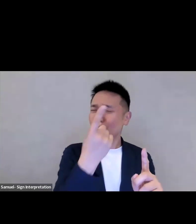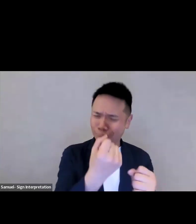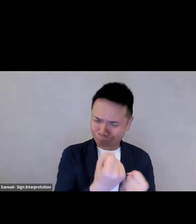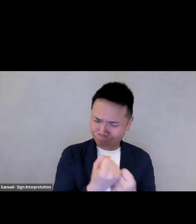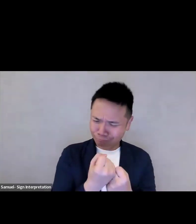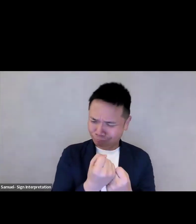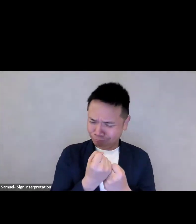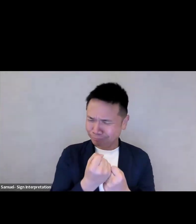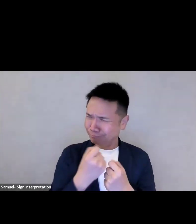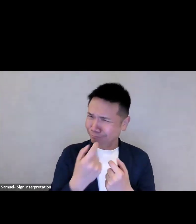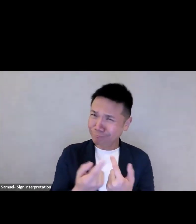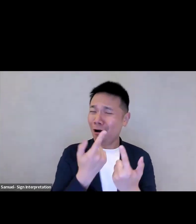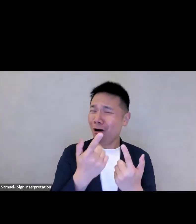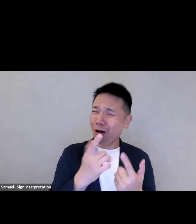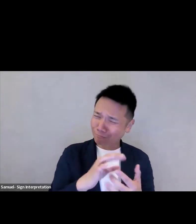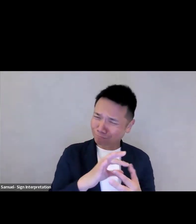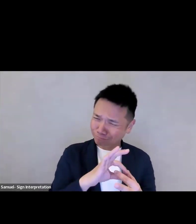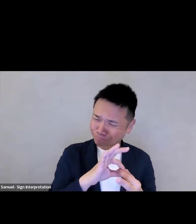非常，